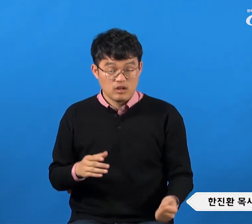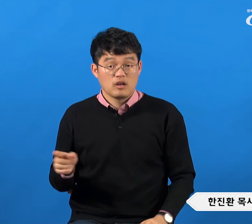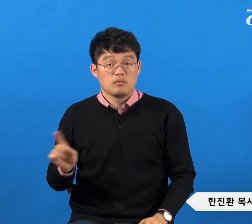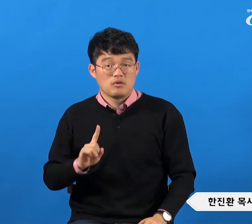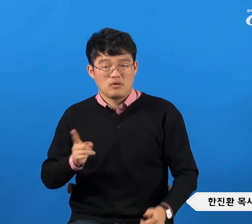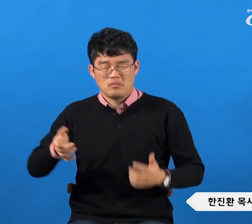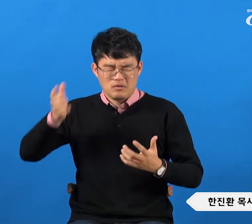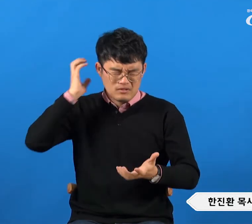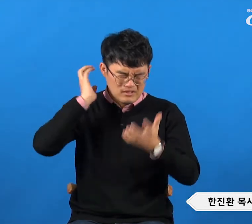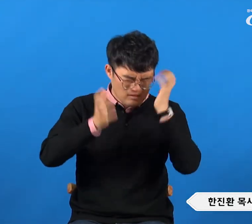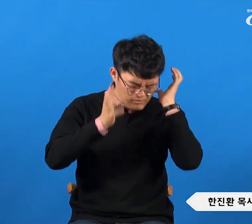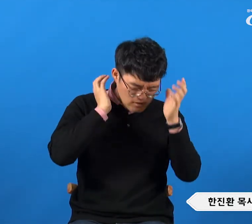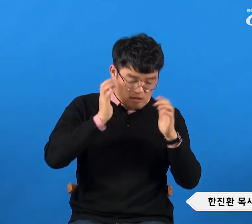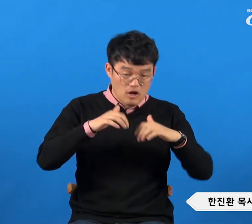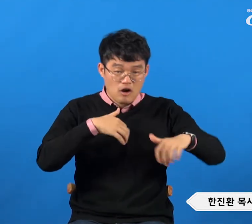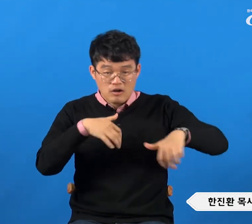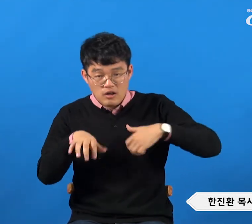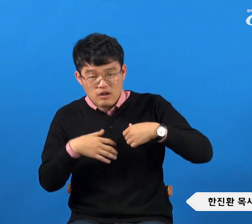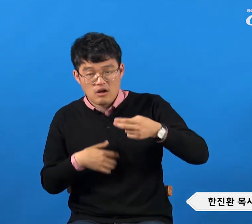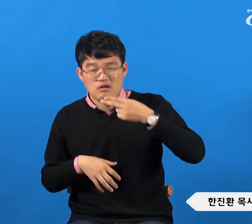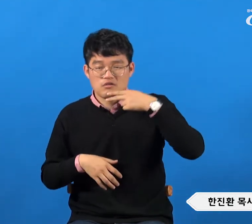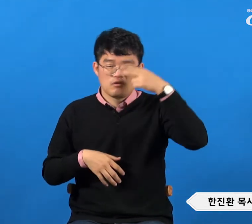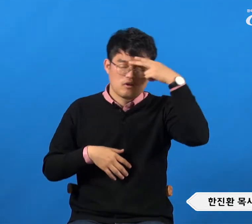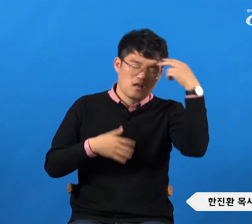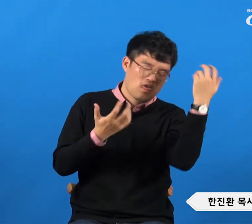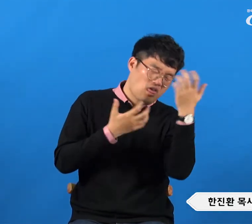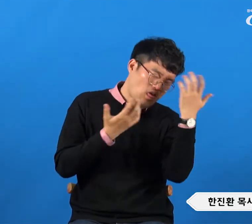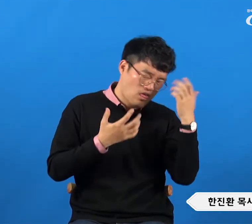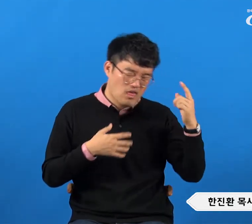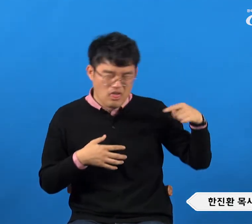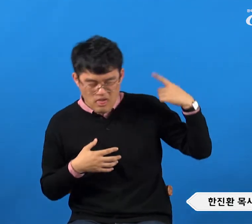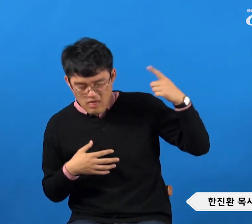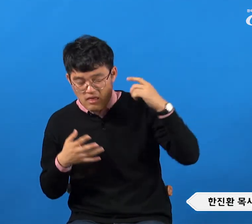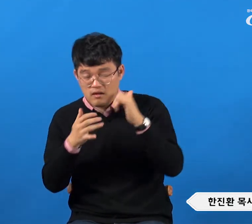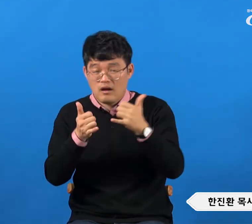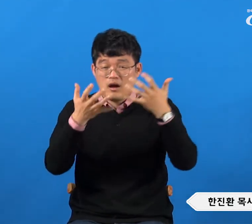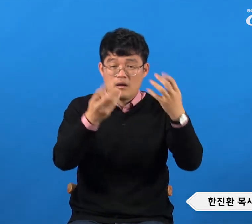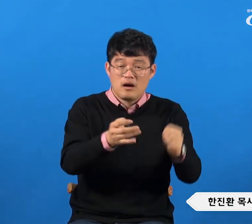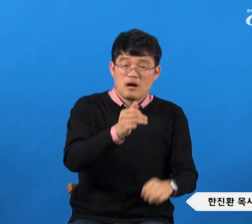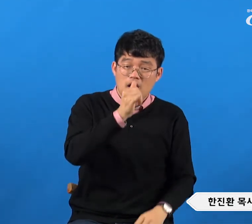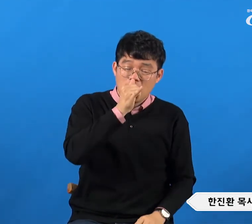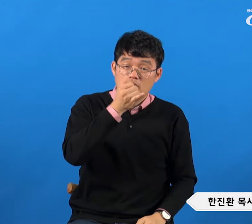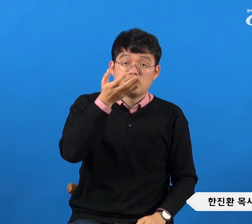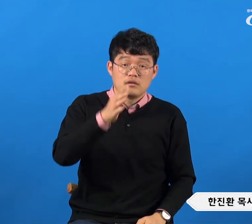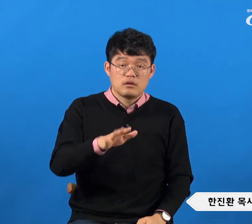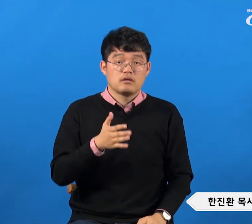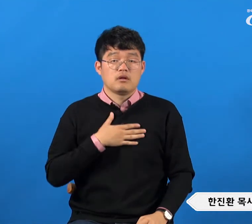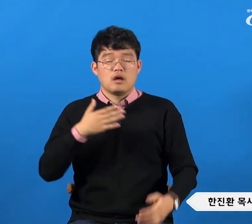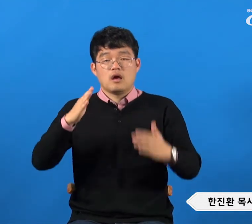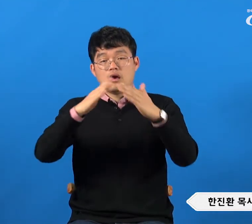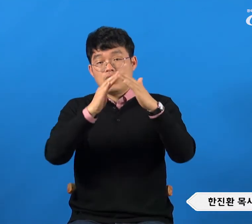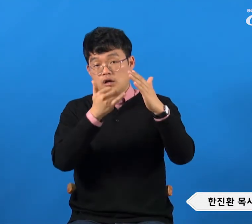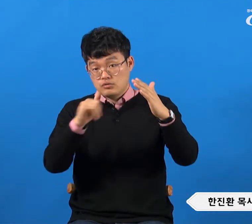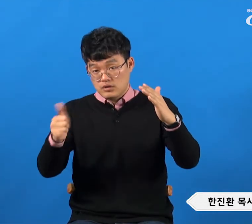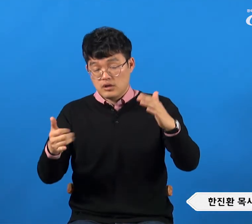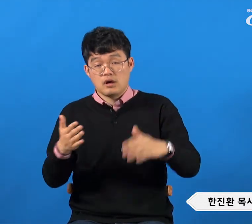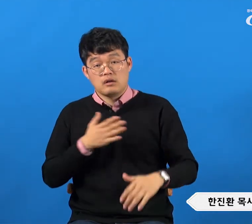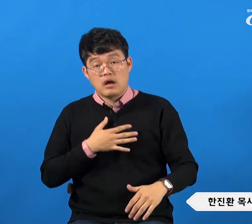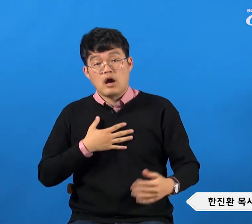복잡한 거리에서 술 먹고 한 미친 사람 얼마나 많습니까? 그런데도 우리 네